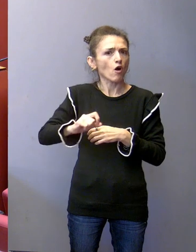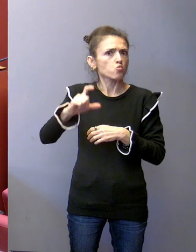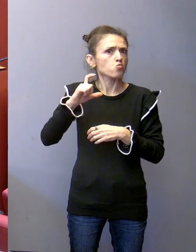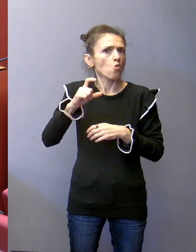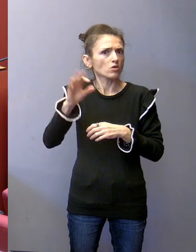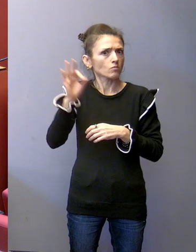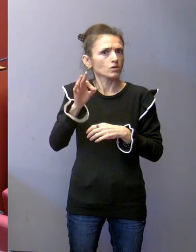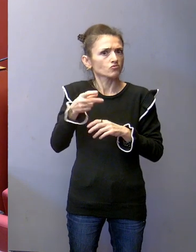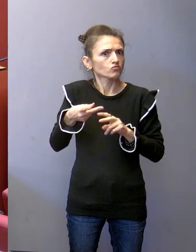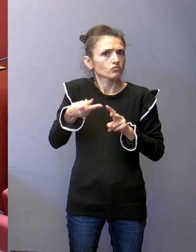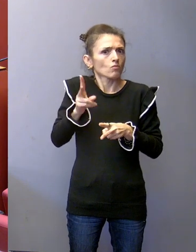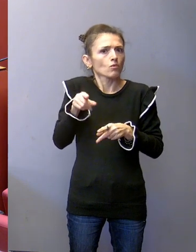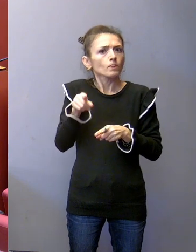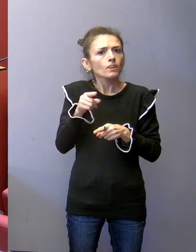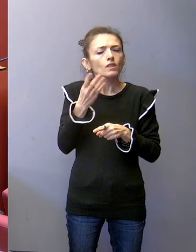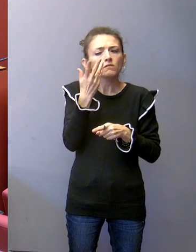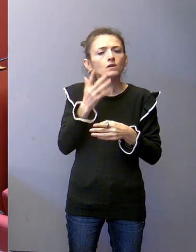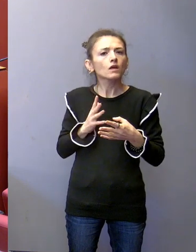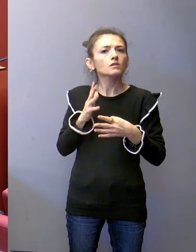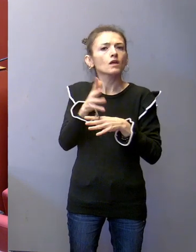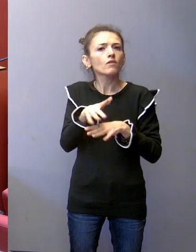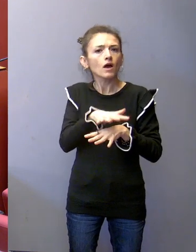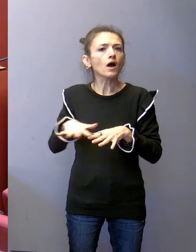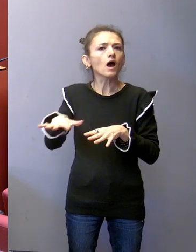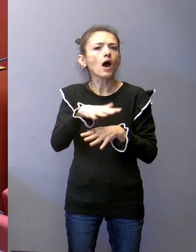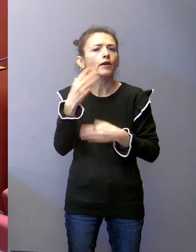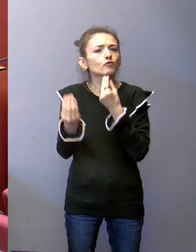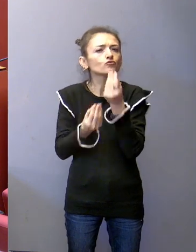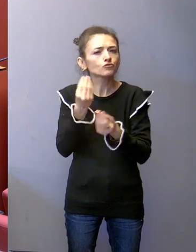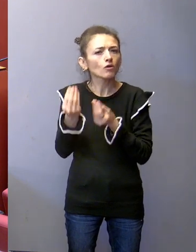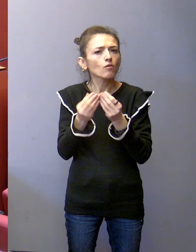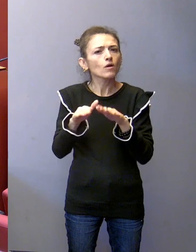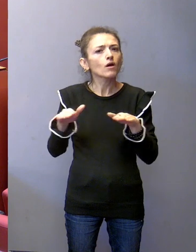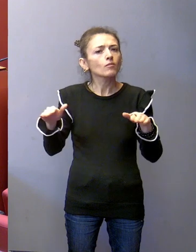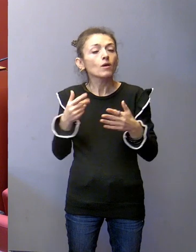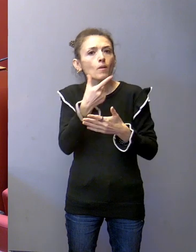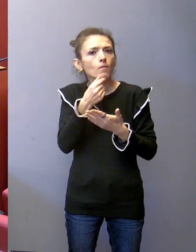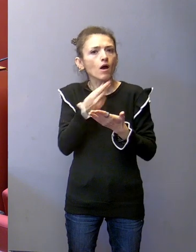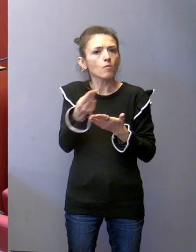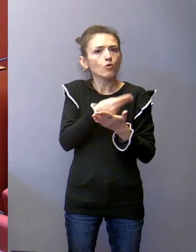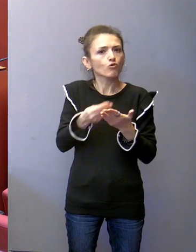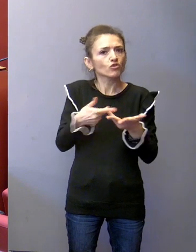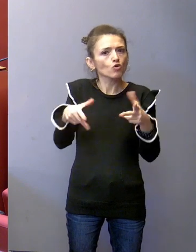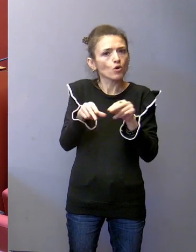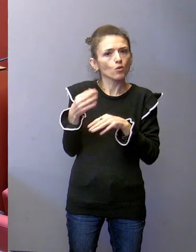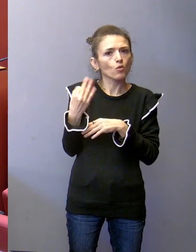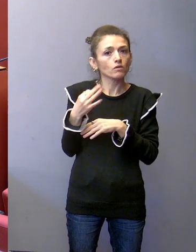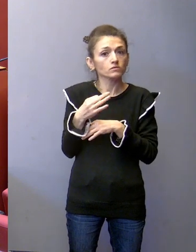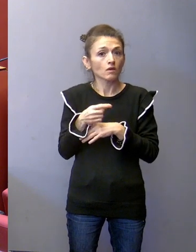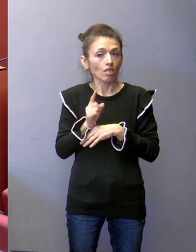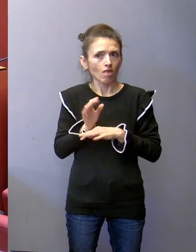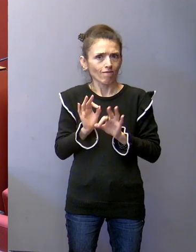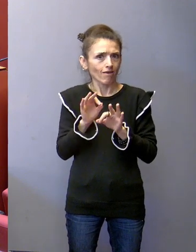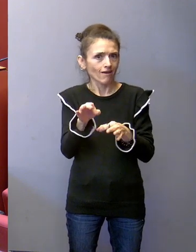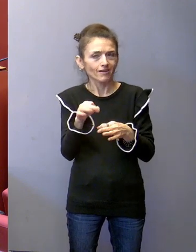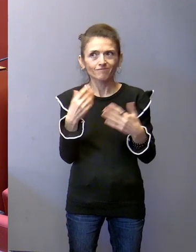intervenire nell'area ludica loro dedicata con un bel progetto di riqualificazione visto la approssimarsi della bella stagione chiediamo a